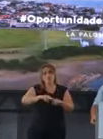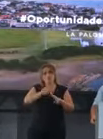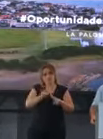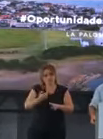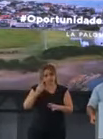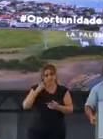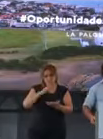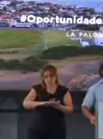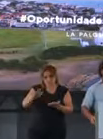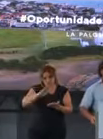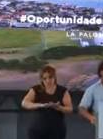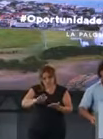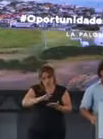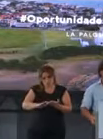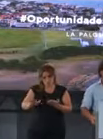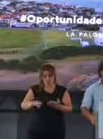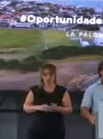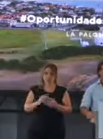tengamos que negociar.